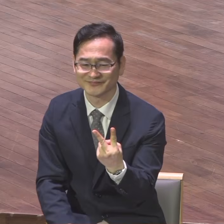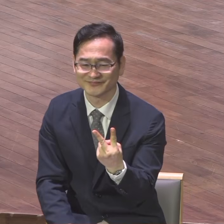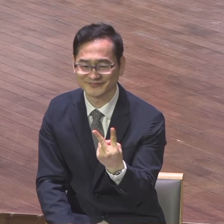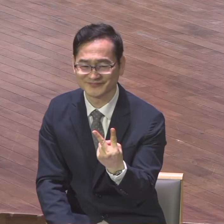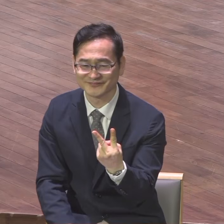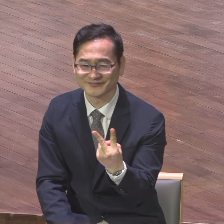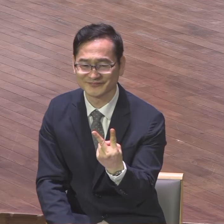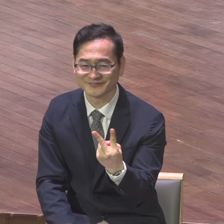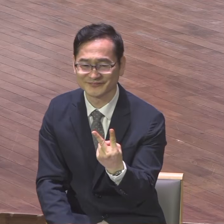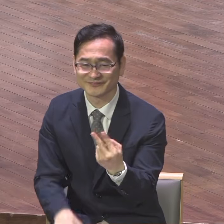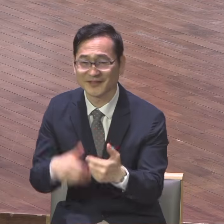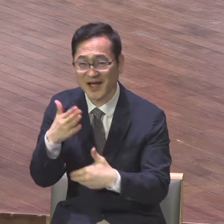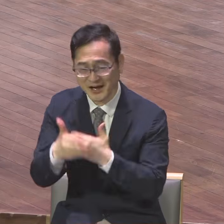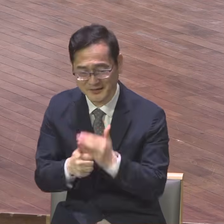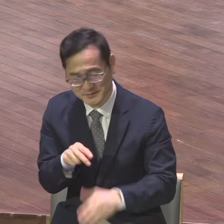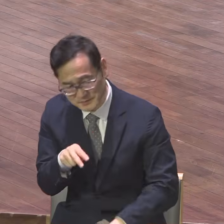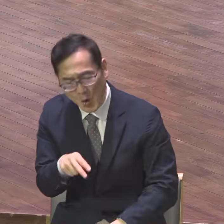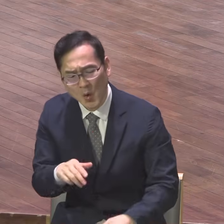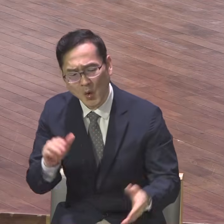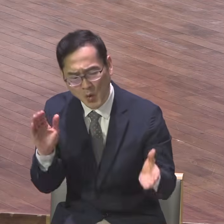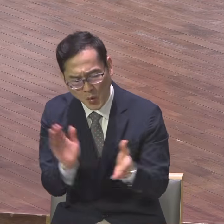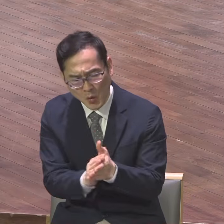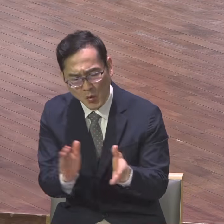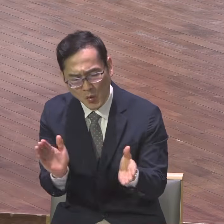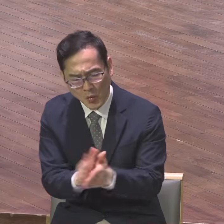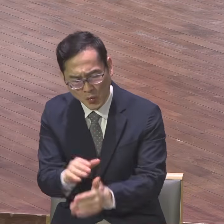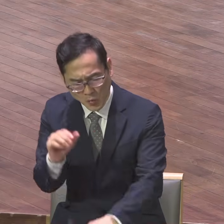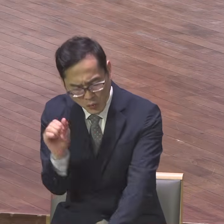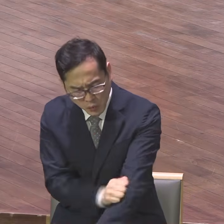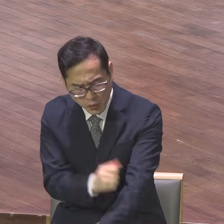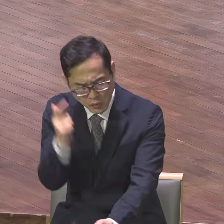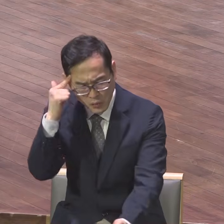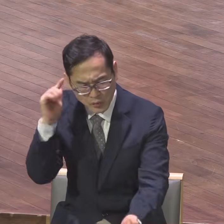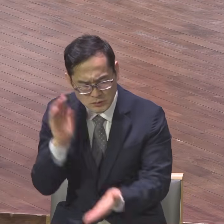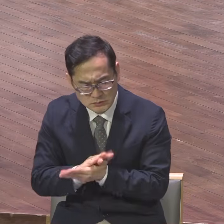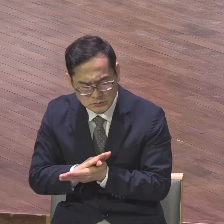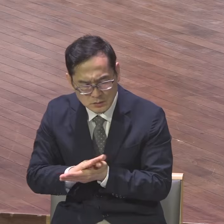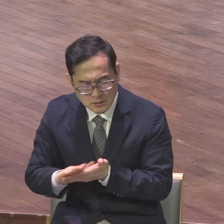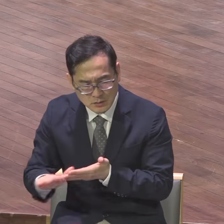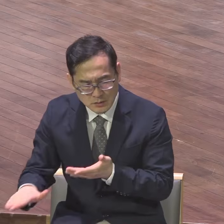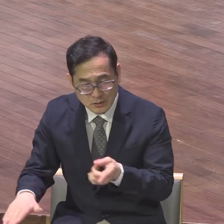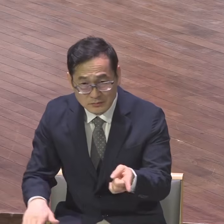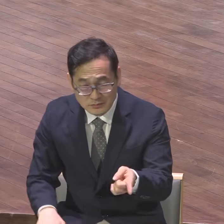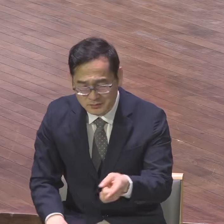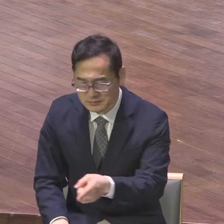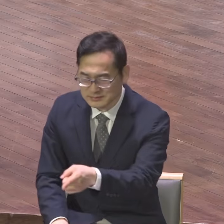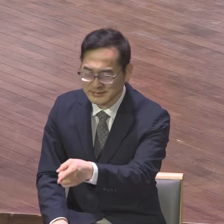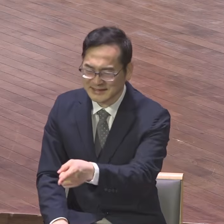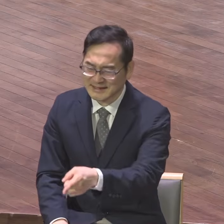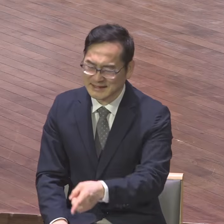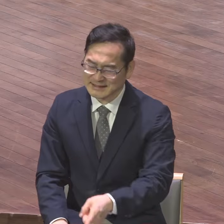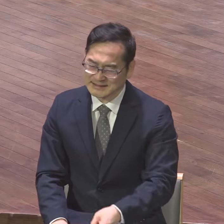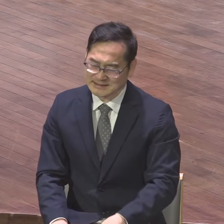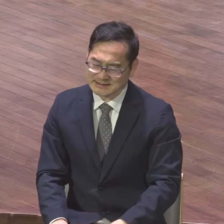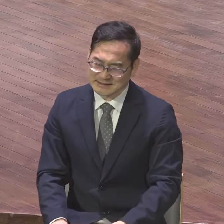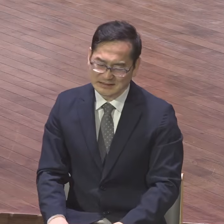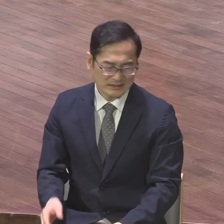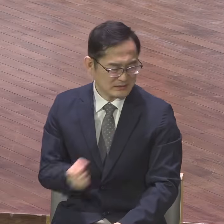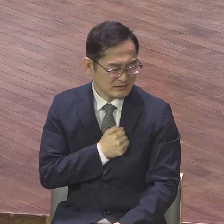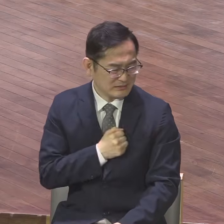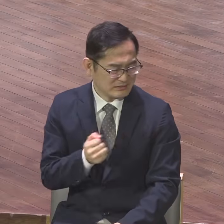하나님의 마음을 시원케 하고 있는가? 답답하게 하고 있는가? 저는 우리 교회